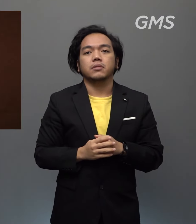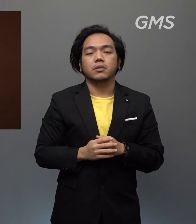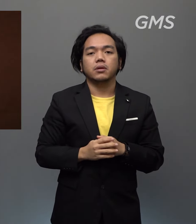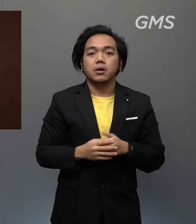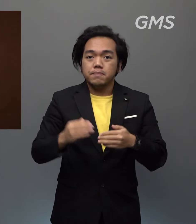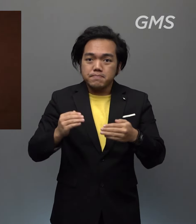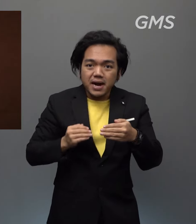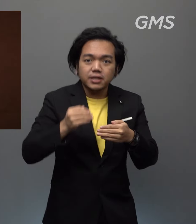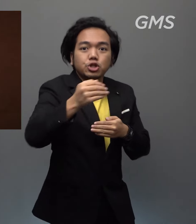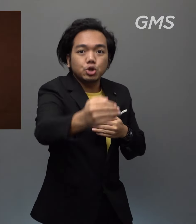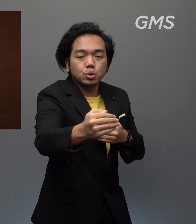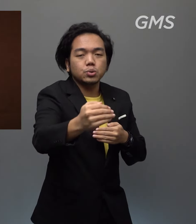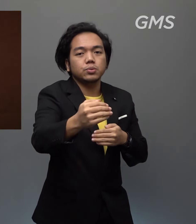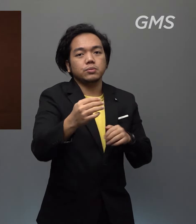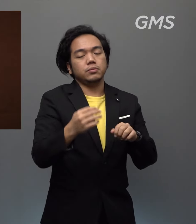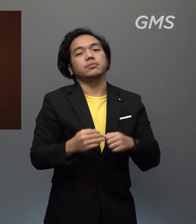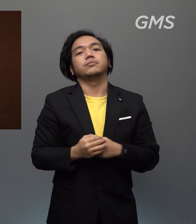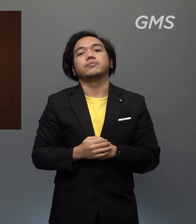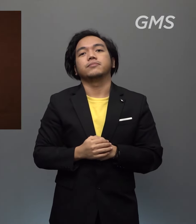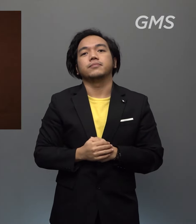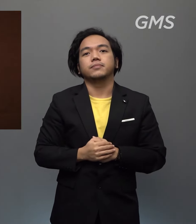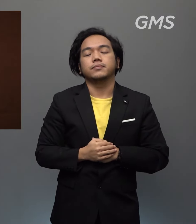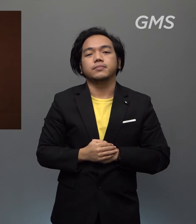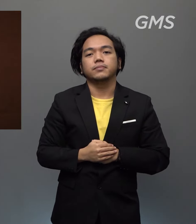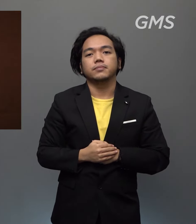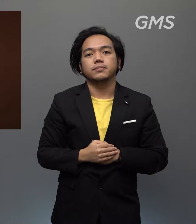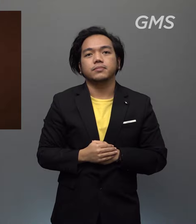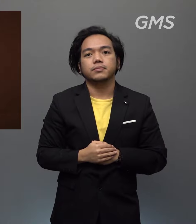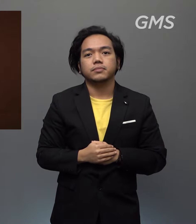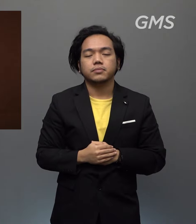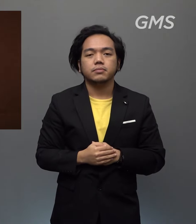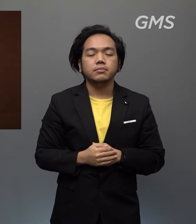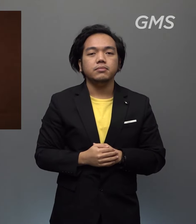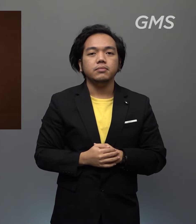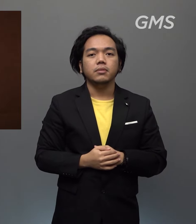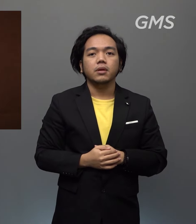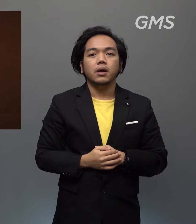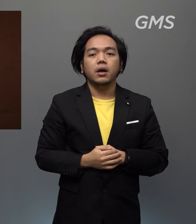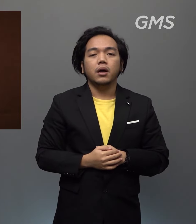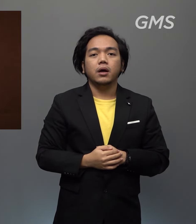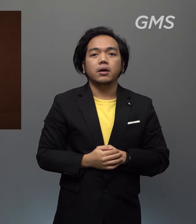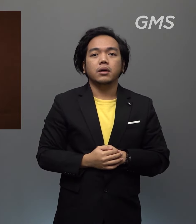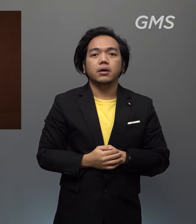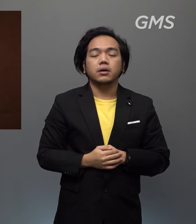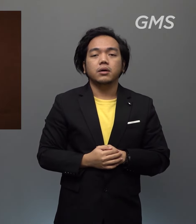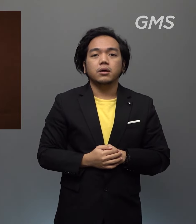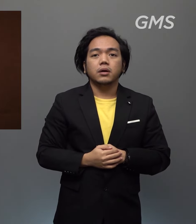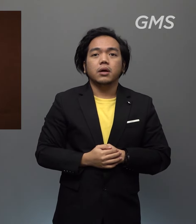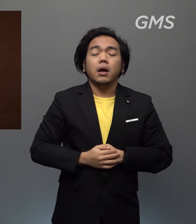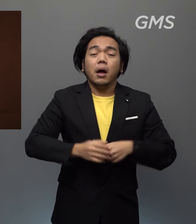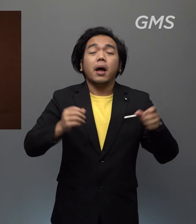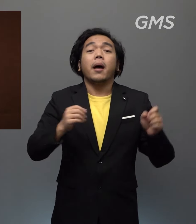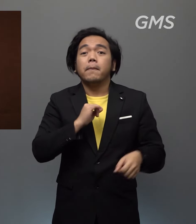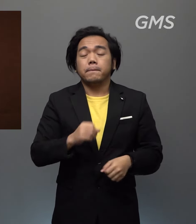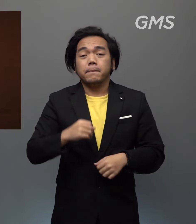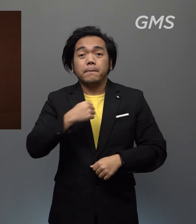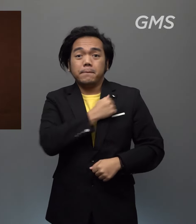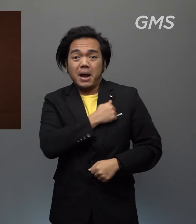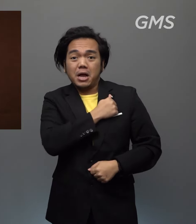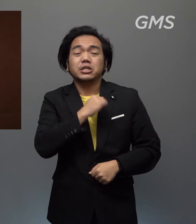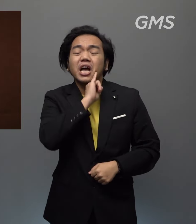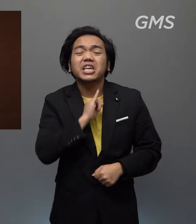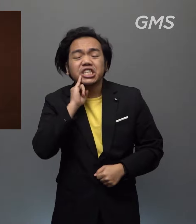maju kepada level selanjutnya. Bapak Ibu Saudara, kondisi bangsa Israel pada waktu itu ada di dalam